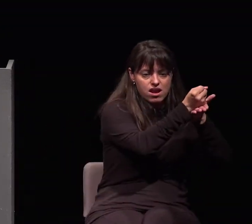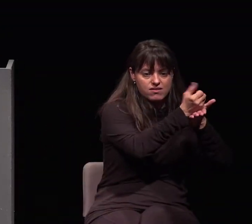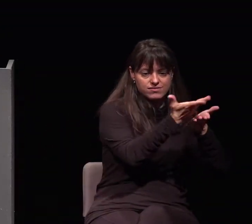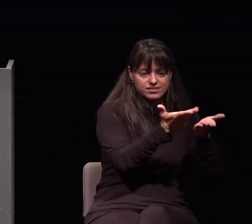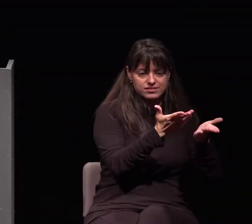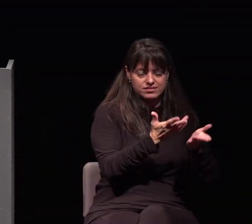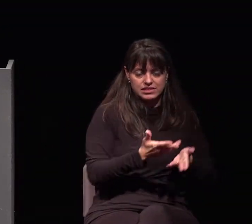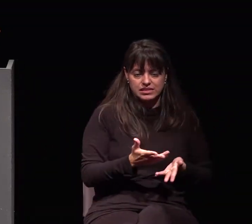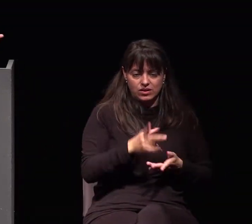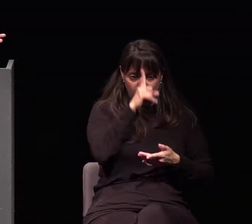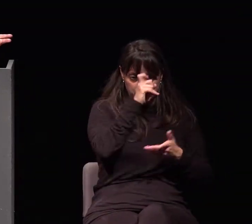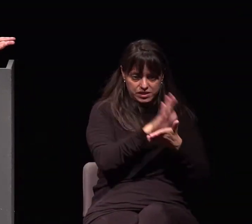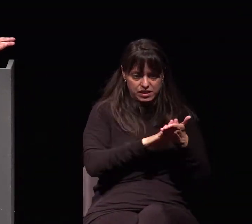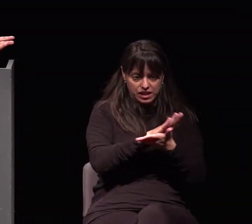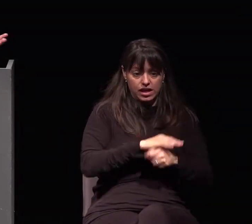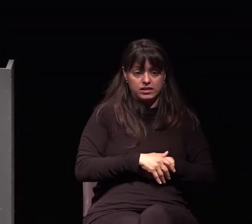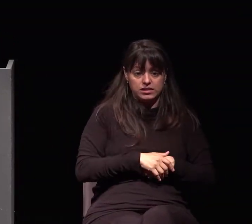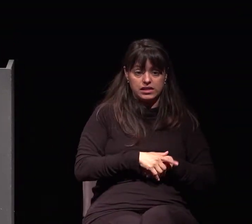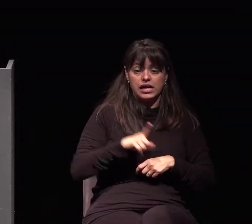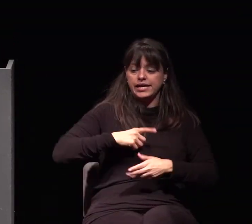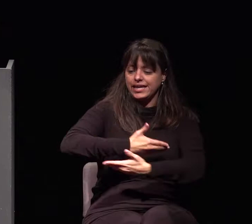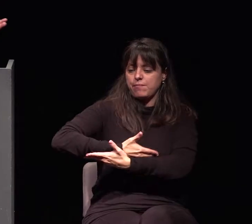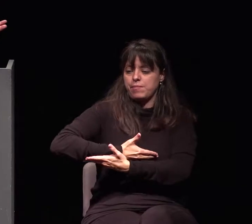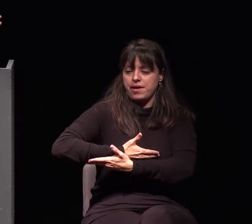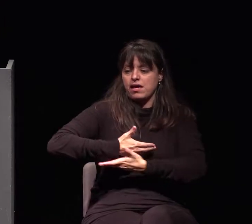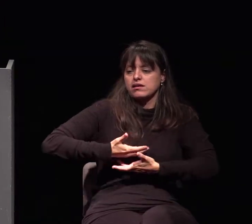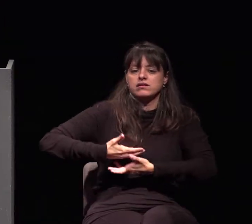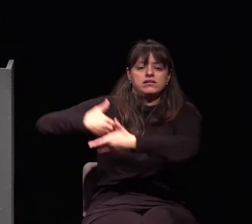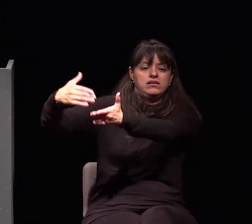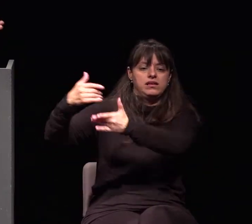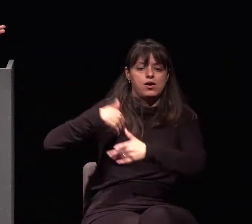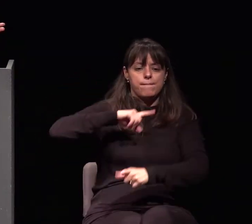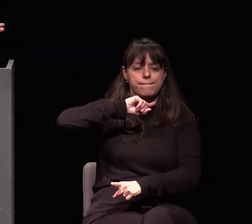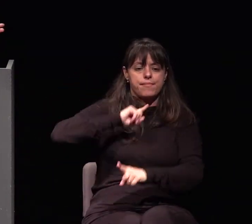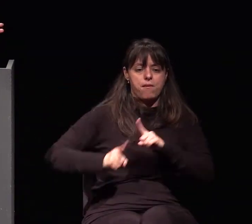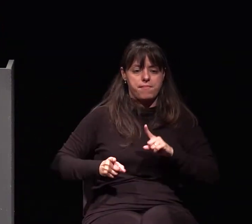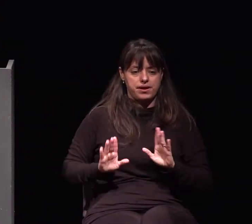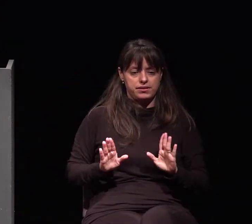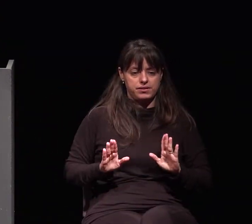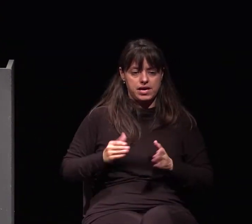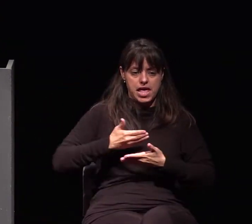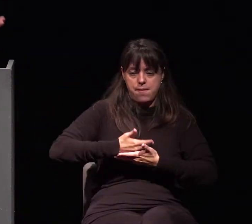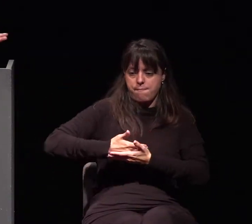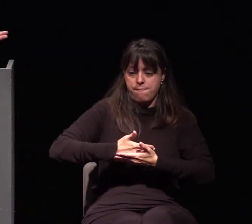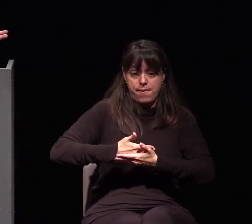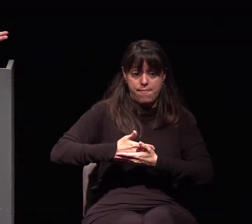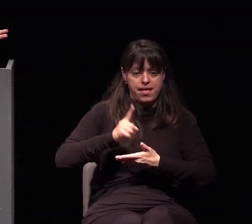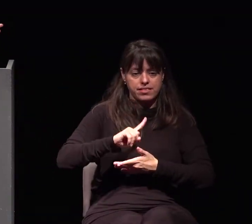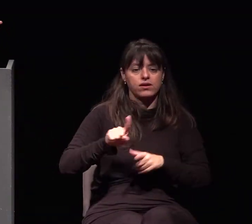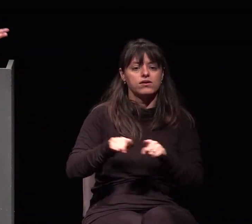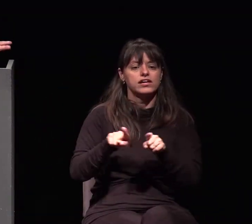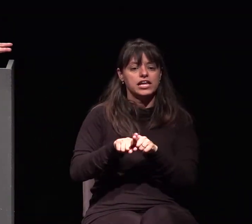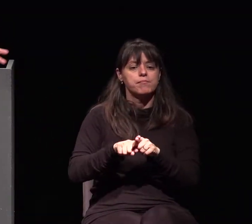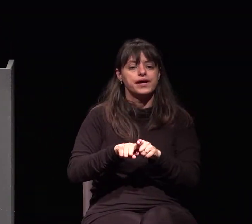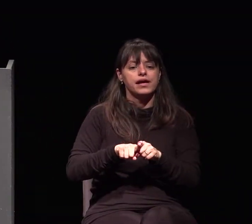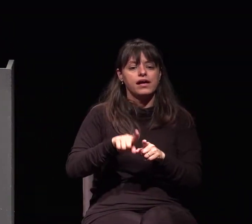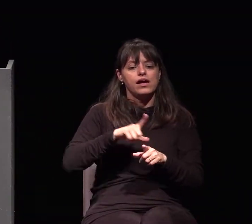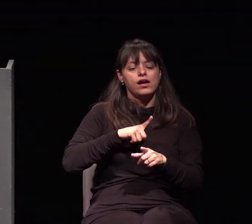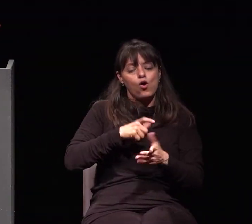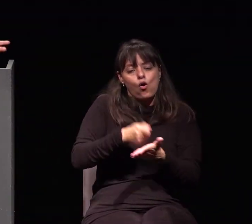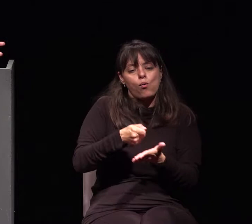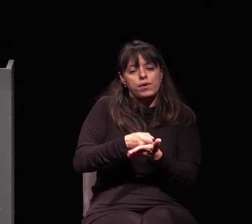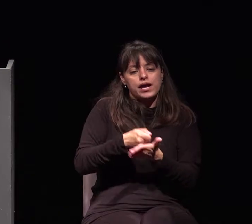ser proibida de aleitar seu bebê, é separado, bebê e mãe, então você não vai aleitar. O abortamento forçado,